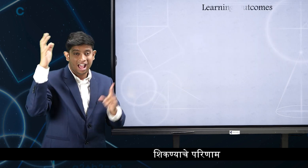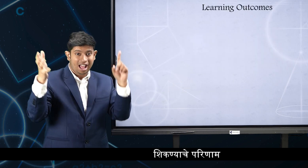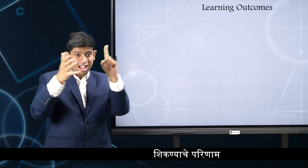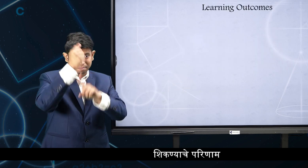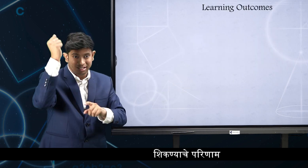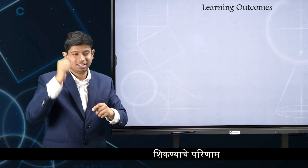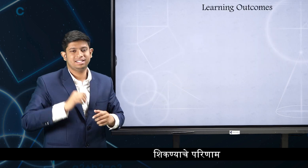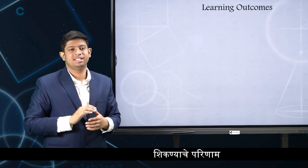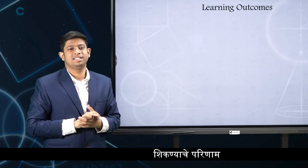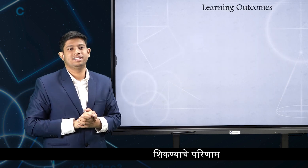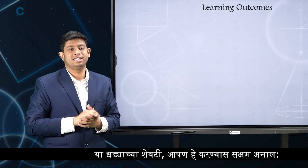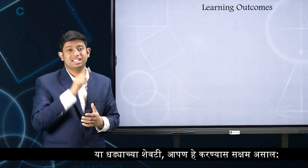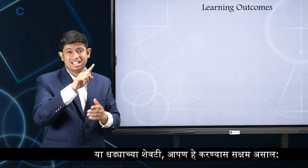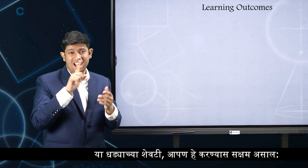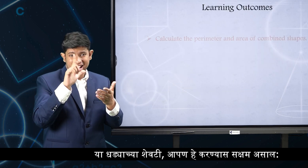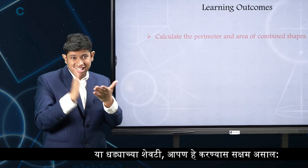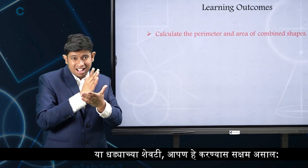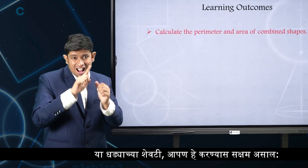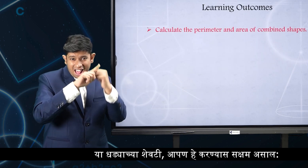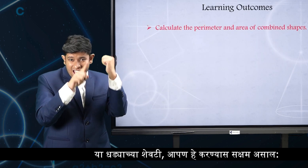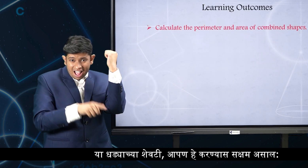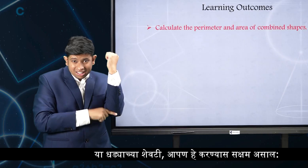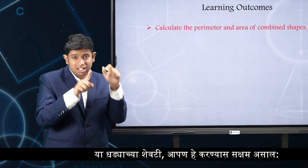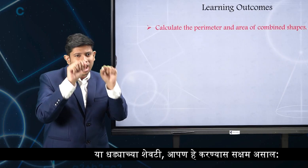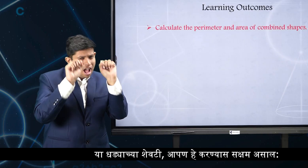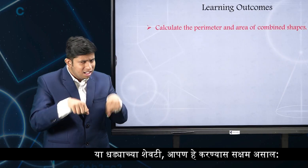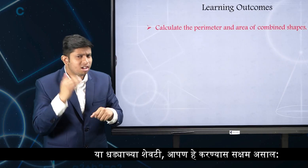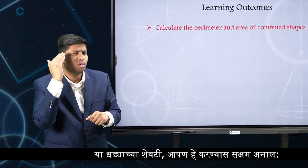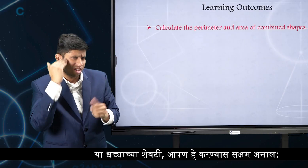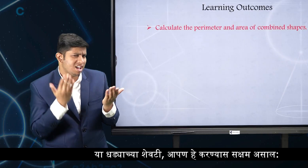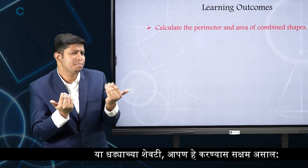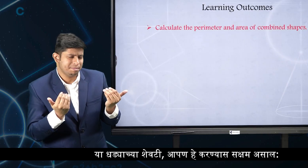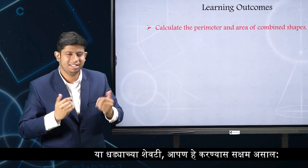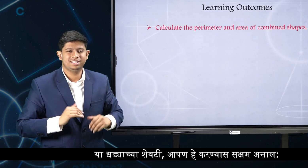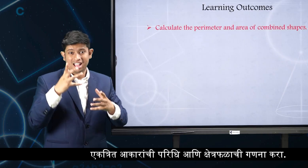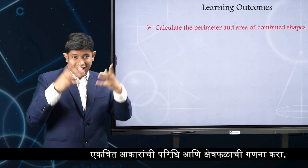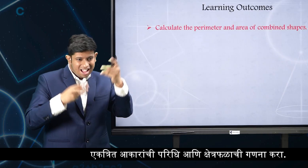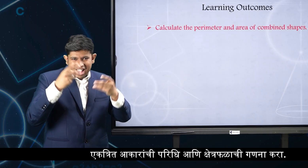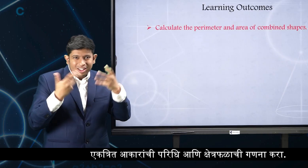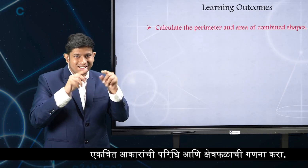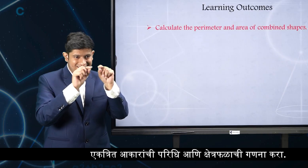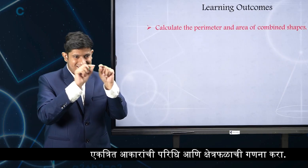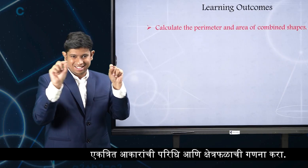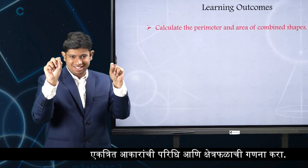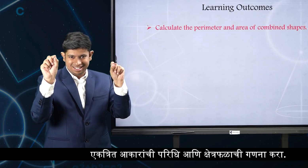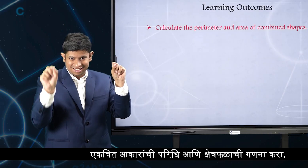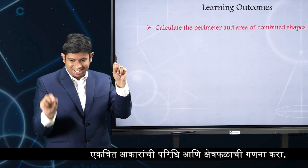शिकण्याचे परिणाम. या धड्याच्या शेवटी आपण हे करण्यास सक्षम असाल. पहिली, एकत्रित आकारांची